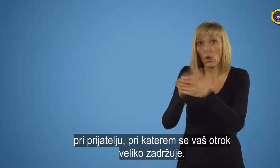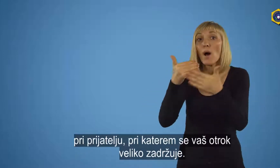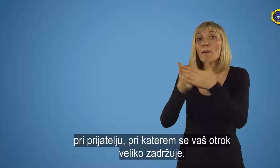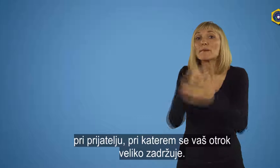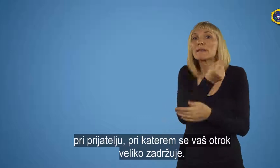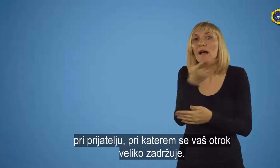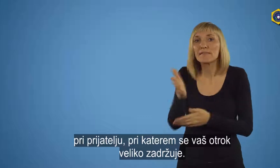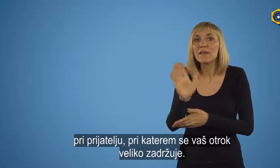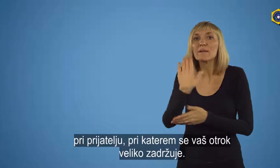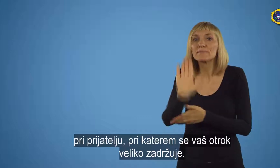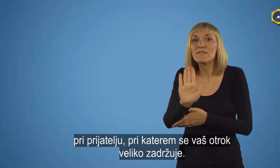veliko zadržuje.